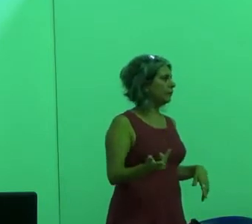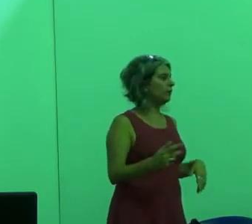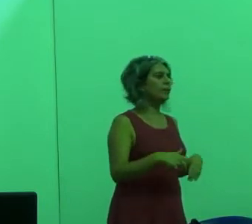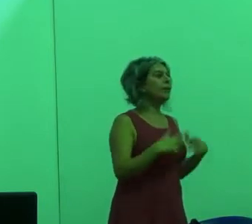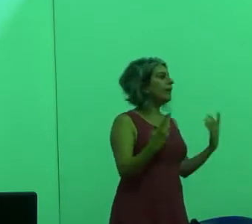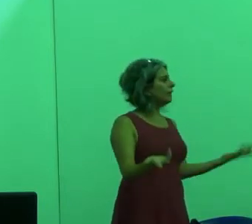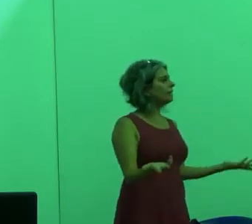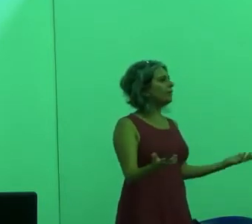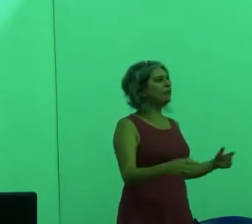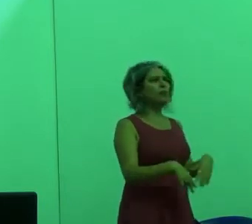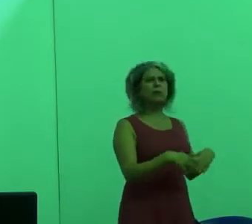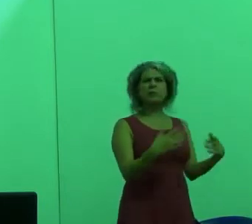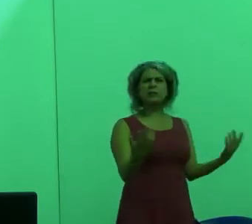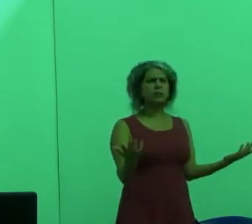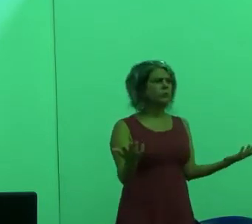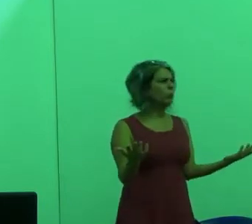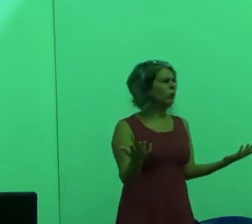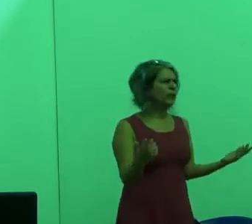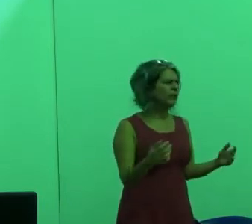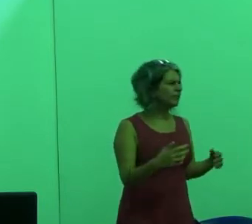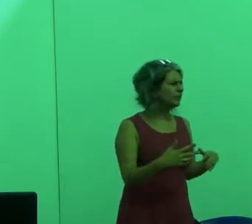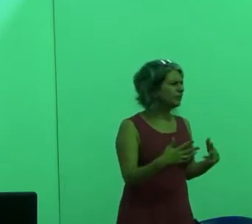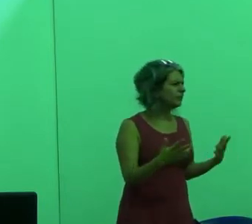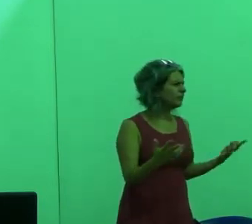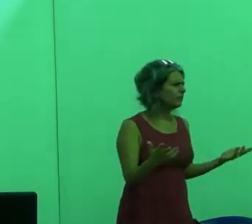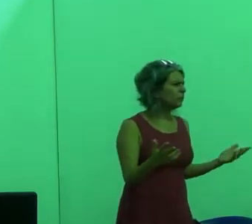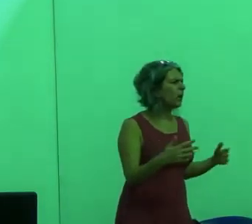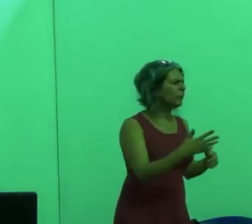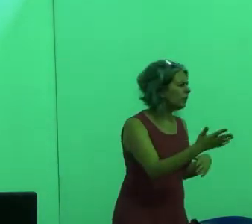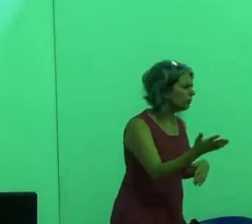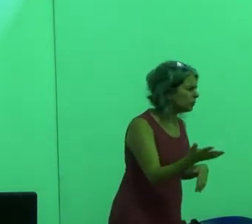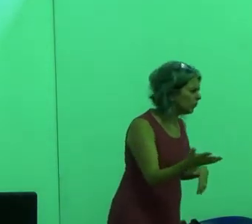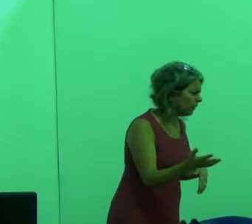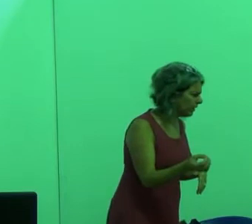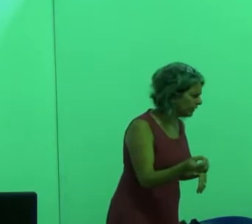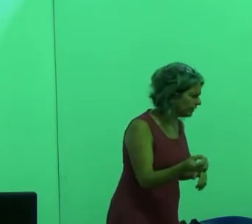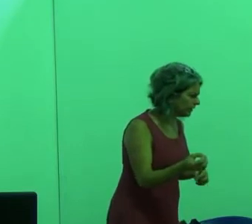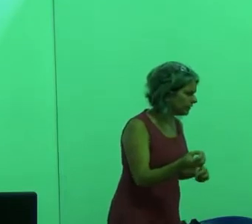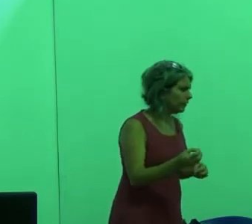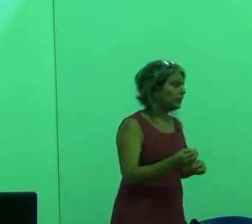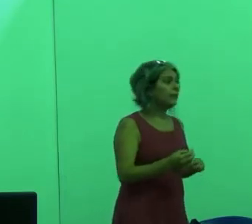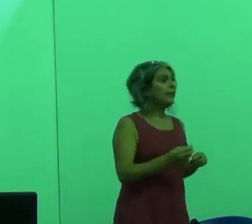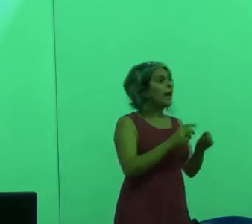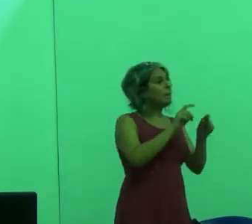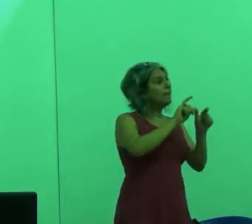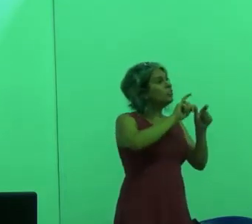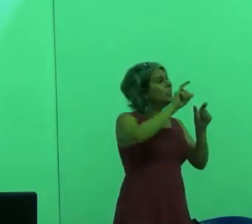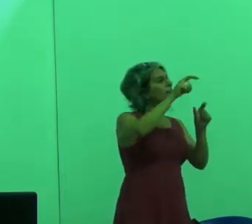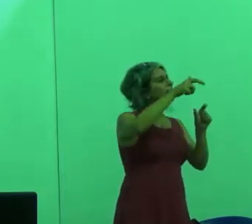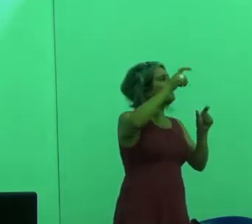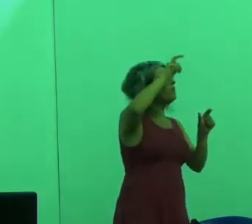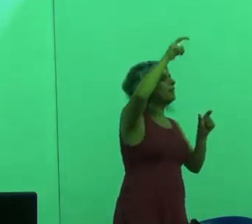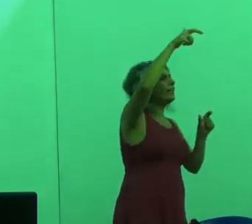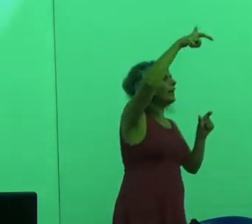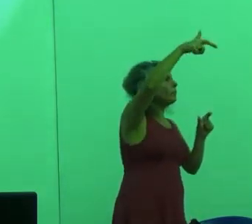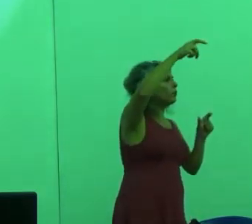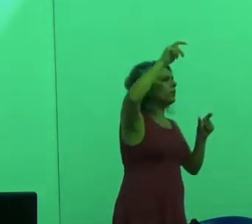hora. Ela escreveu Caminhando com as Borboletas, O Caminho com as Borboletas. A partir daí ela vai ganhar